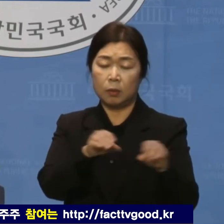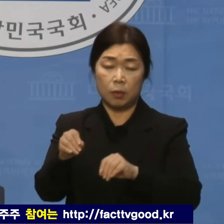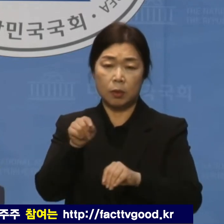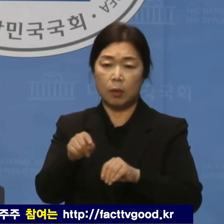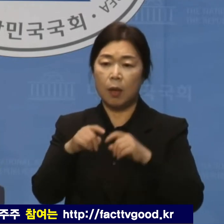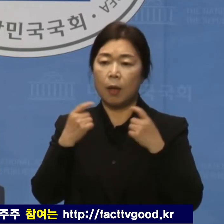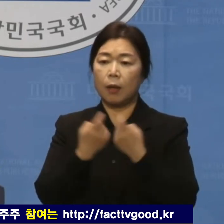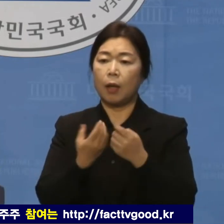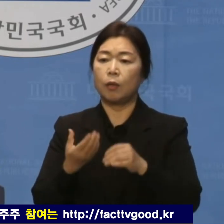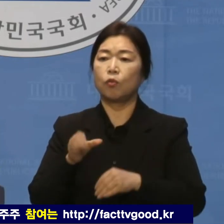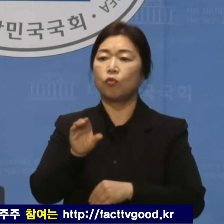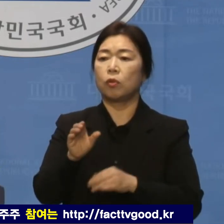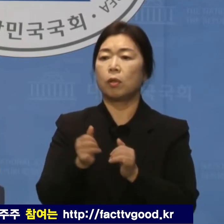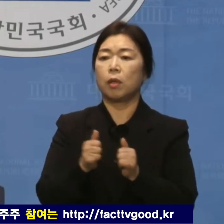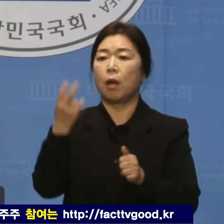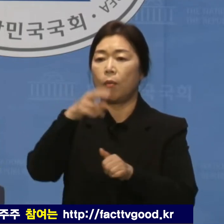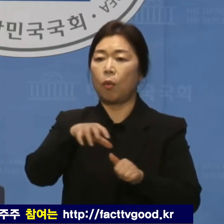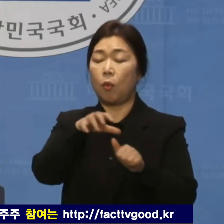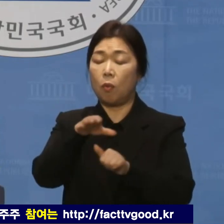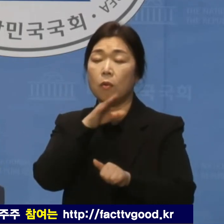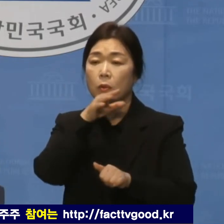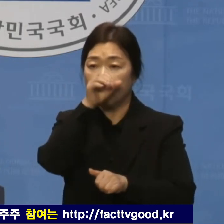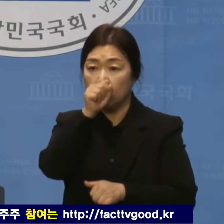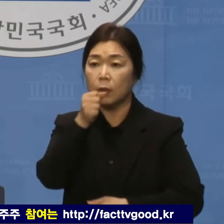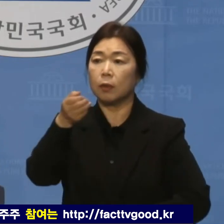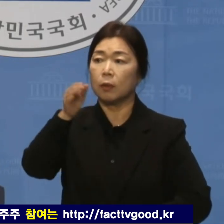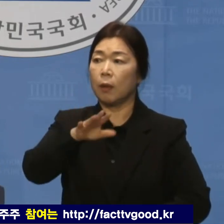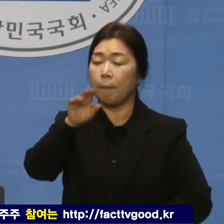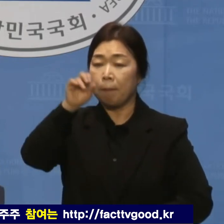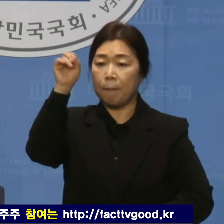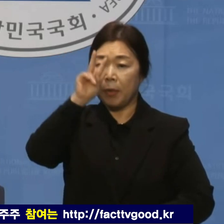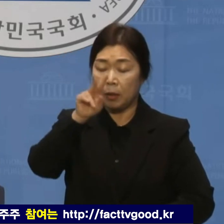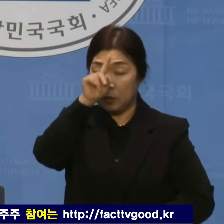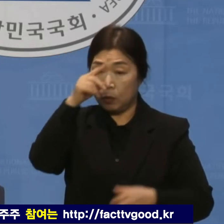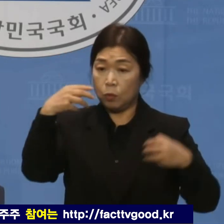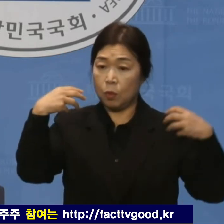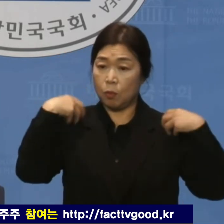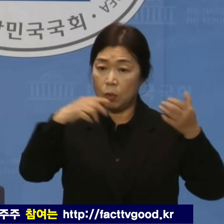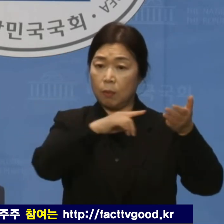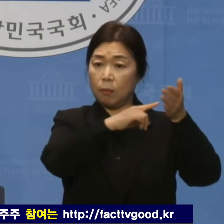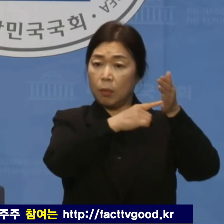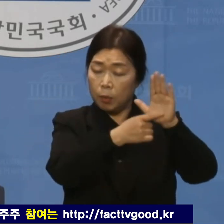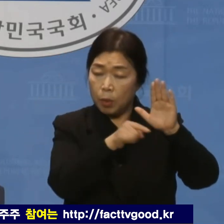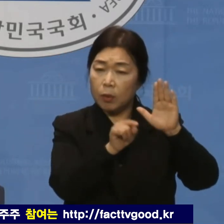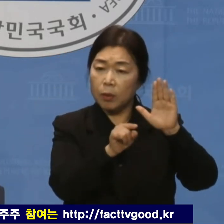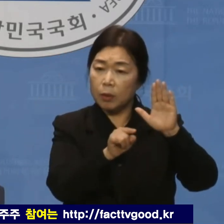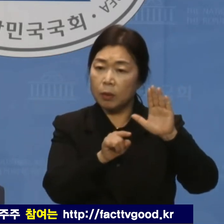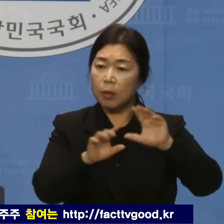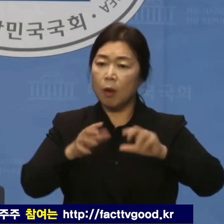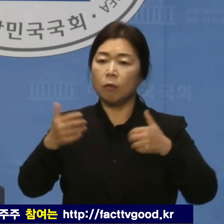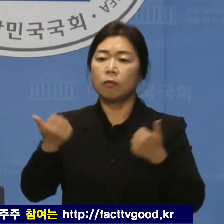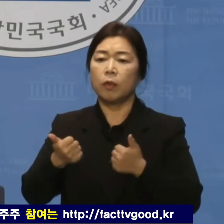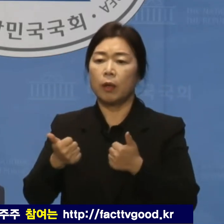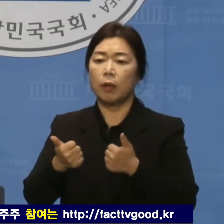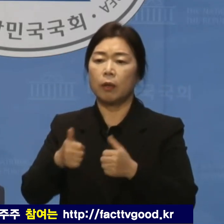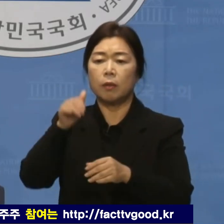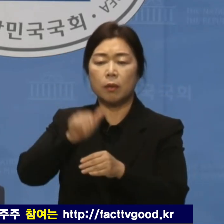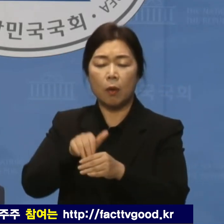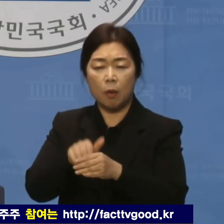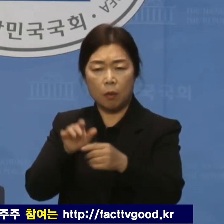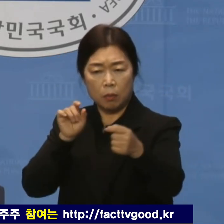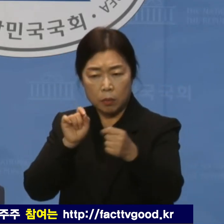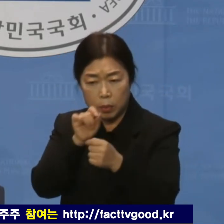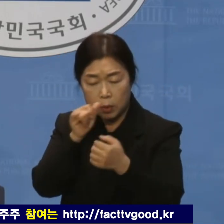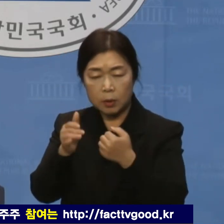점에서는 긍정적입니다 다만 갑작스러운 정부 여당의 발표는 총선을 의식한 포퓰리즘이란